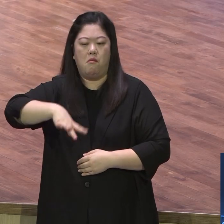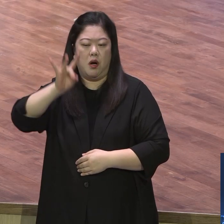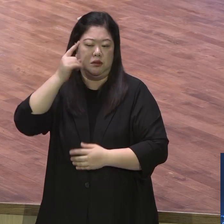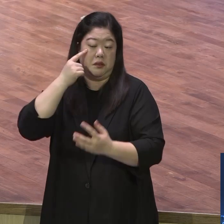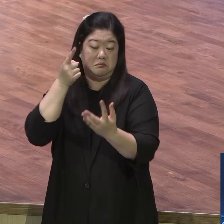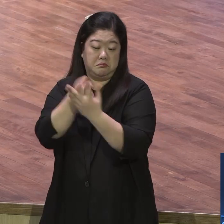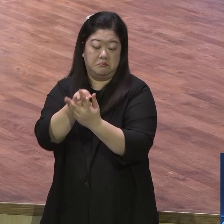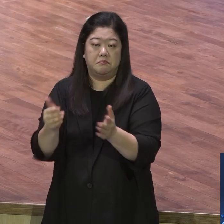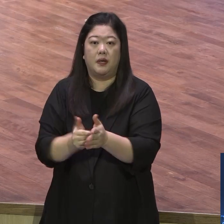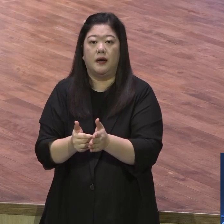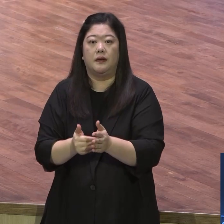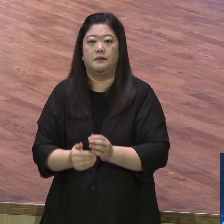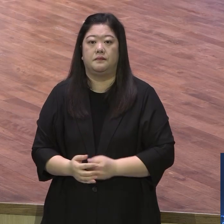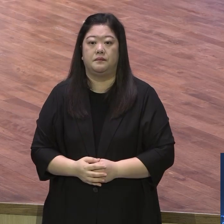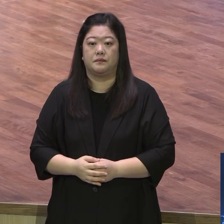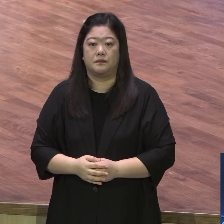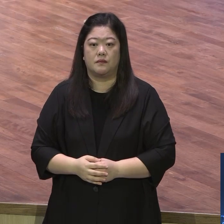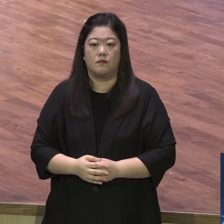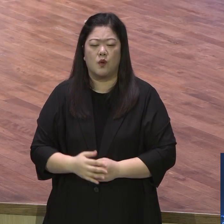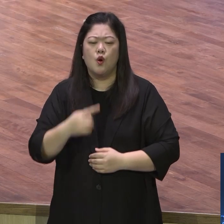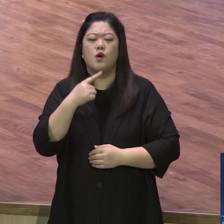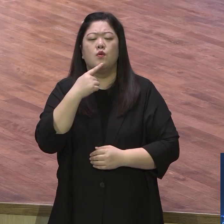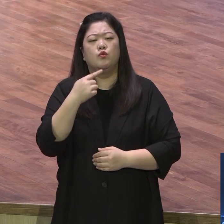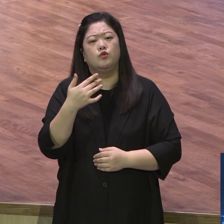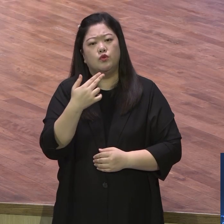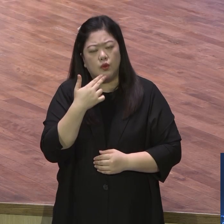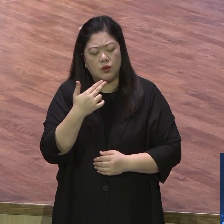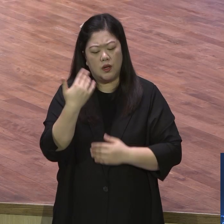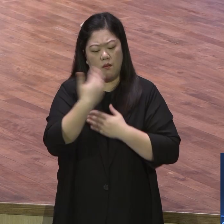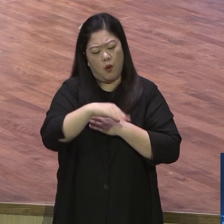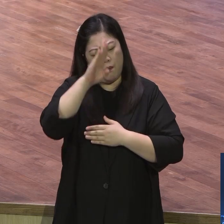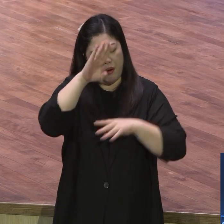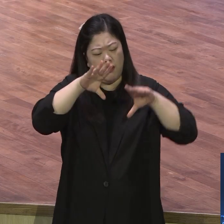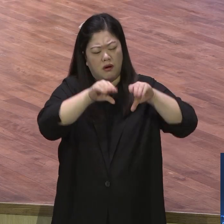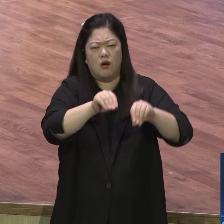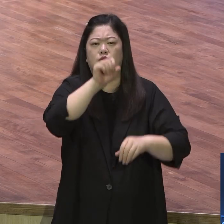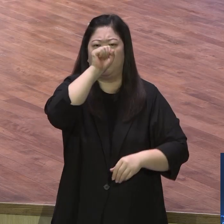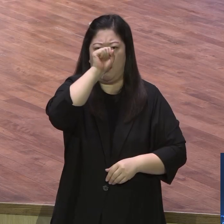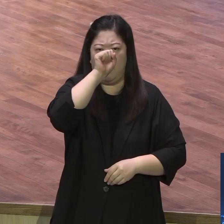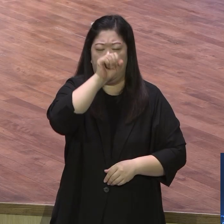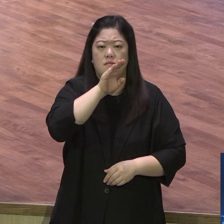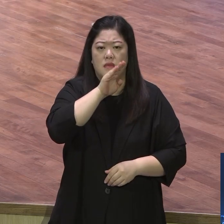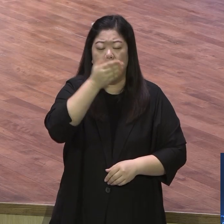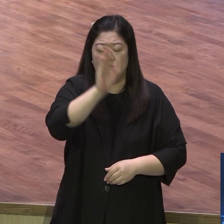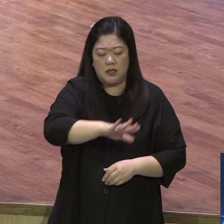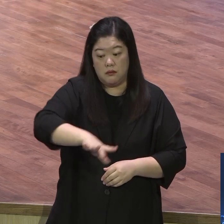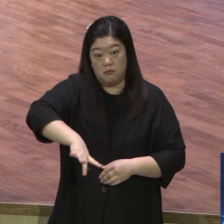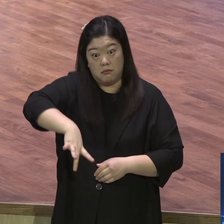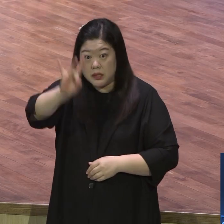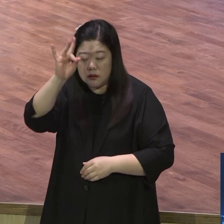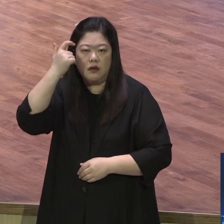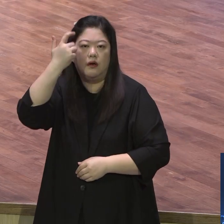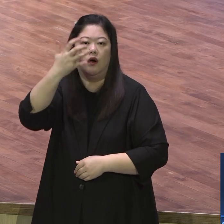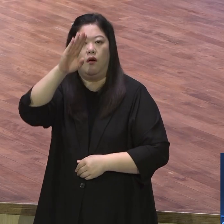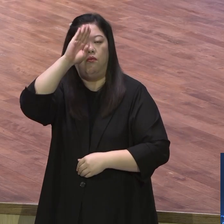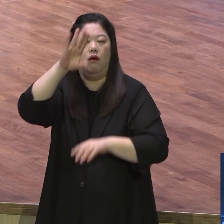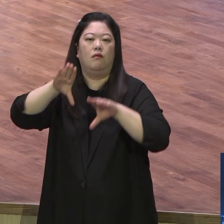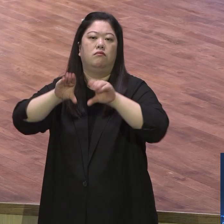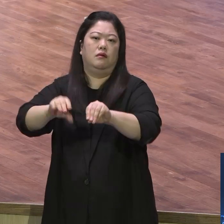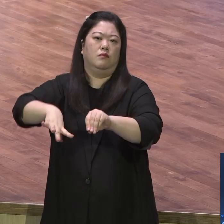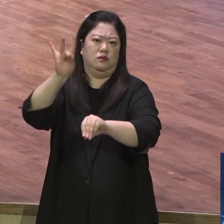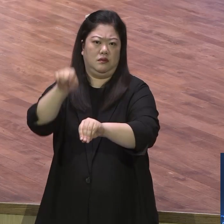육신의 질병도 취입하자 되지만은 가장 시급한 것이 뭐냐 육신의 질병보다도